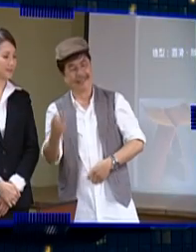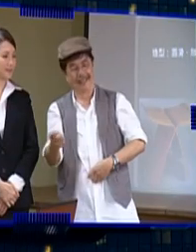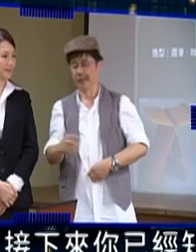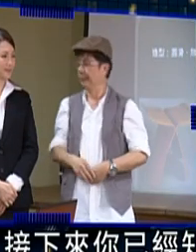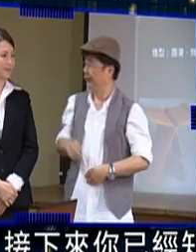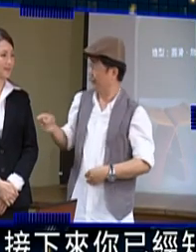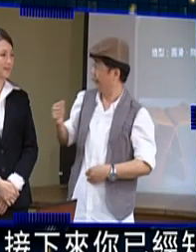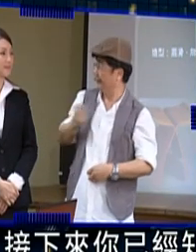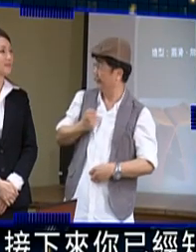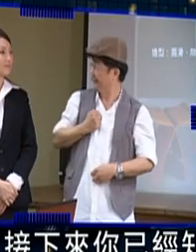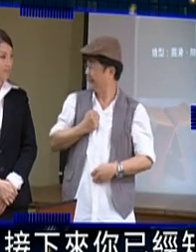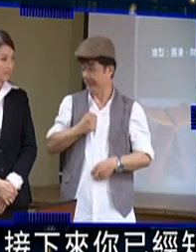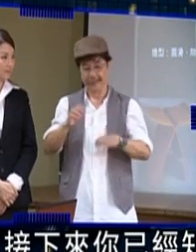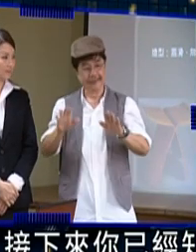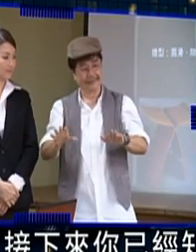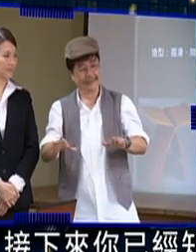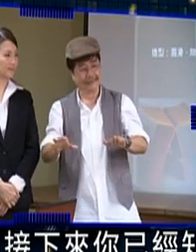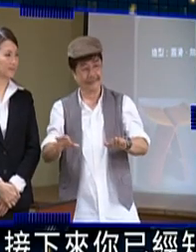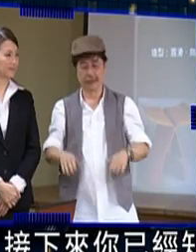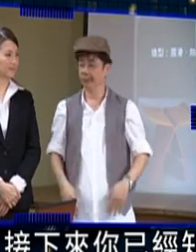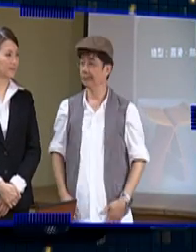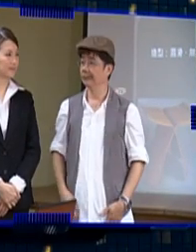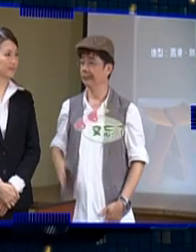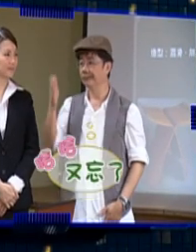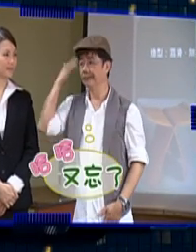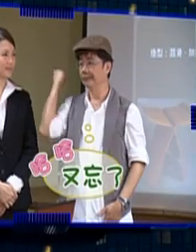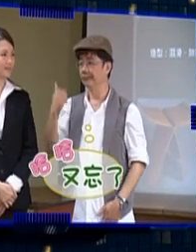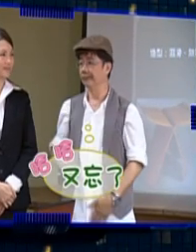接下来呢，你已经知道